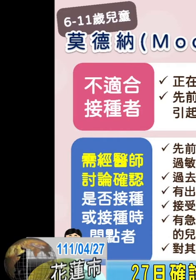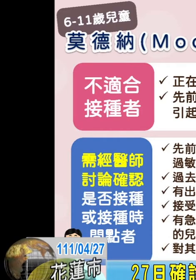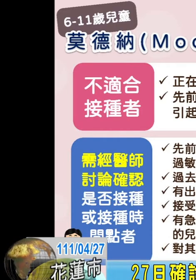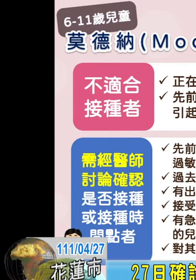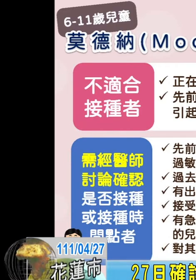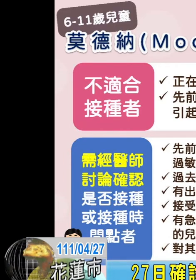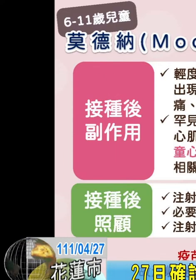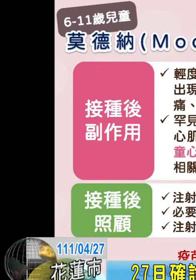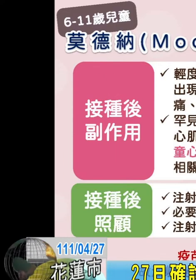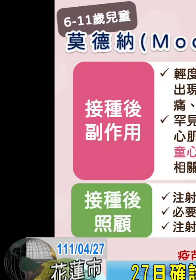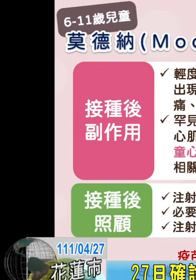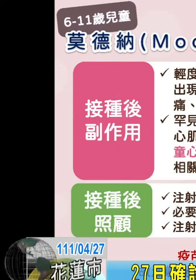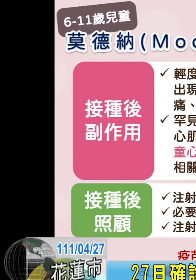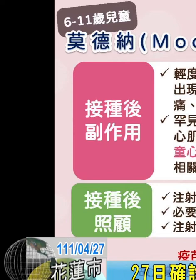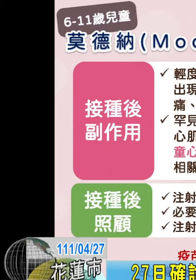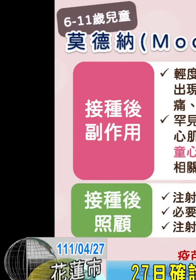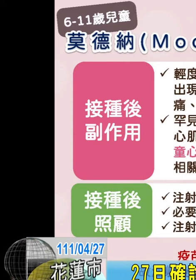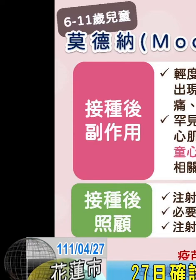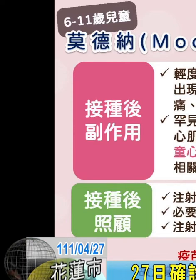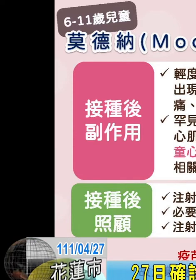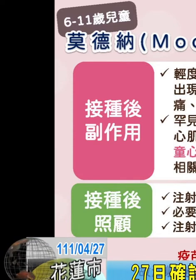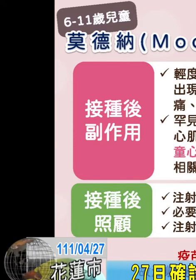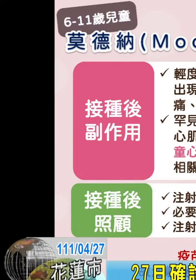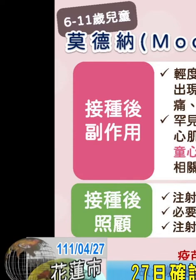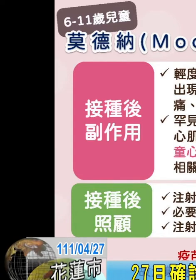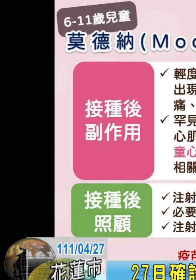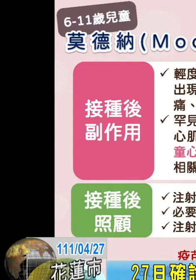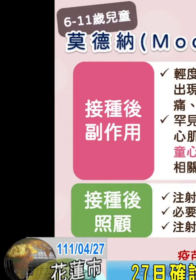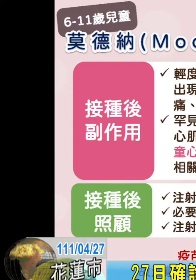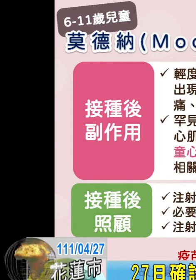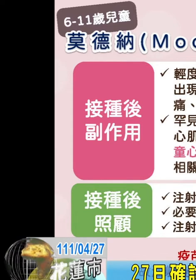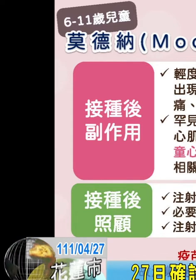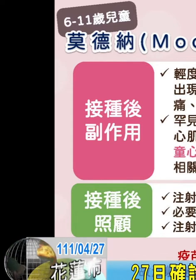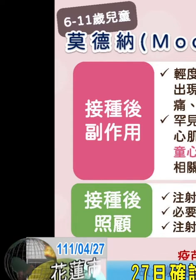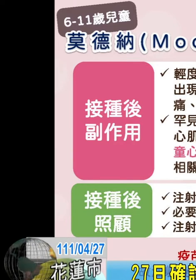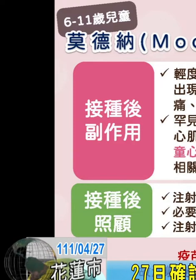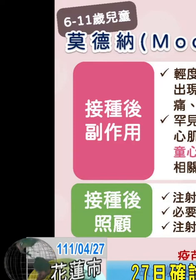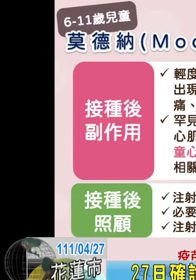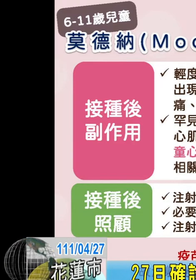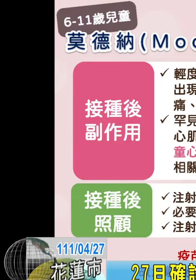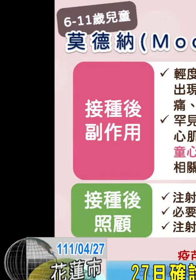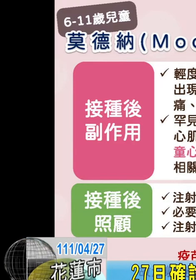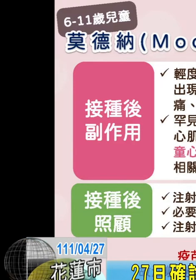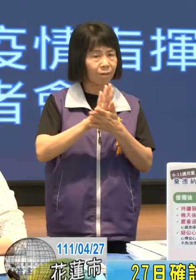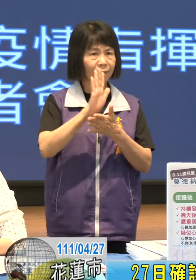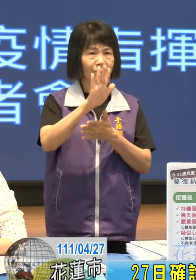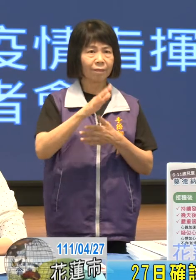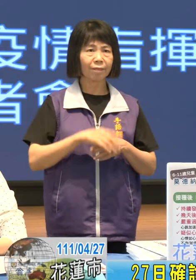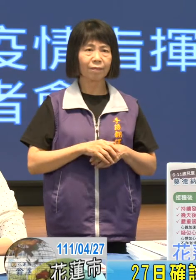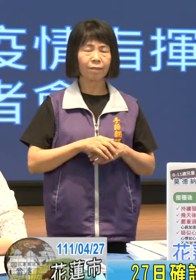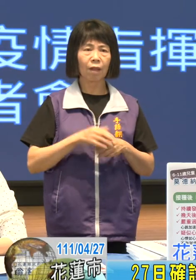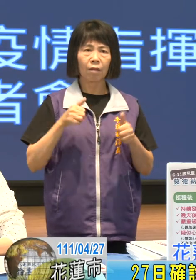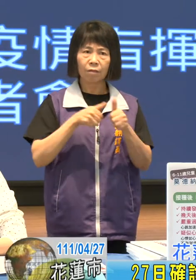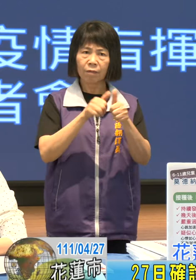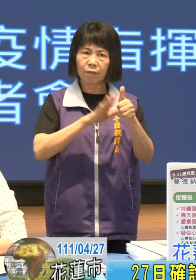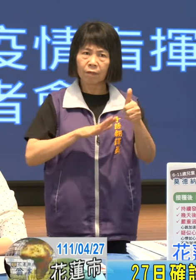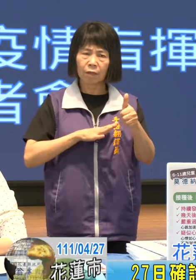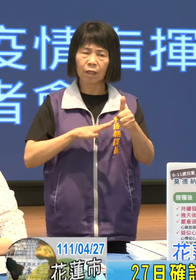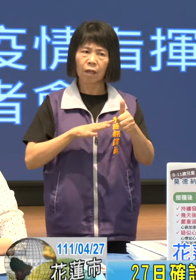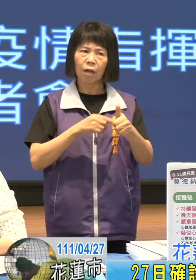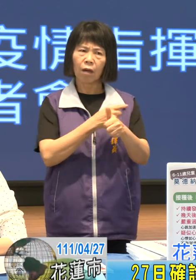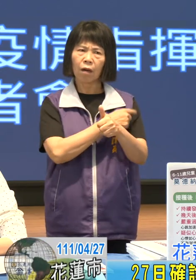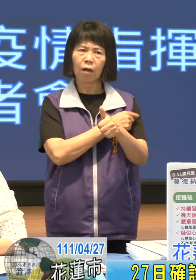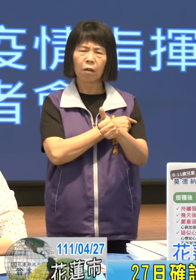半剂，两剂间隔12周。 那第二个呢？就几天之后，一些常见的副作用并没有消